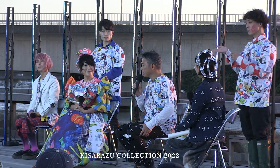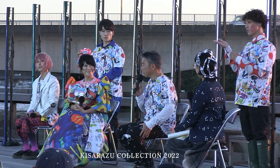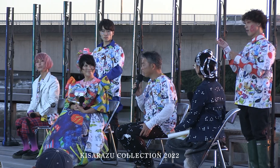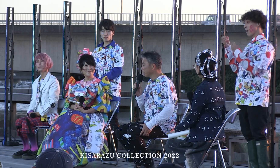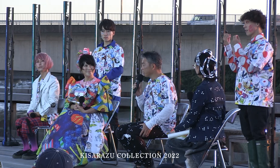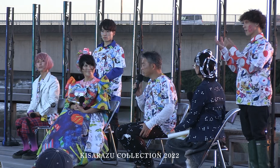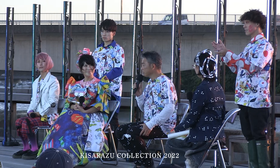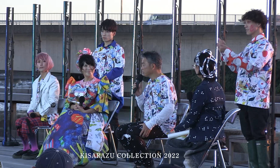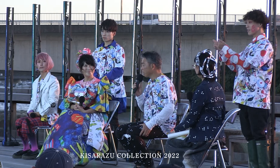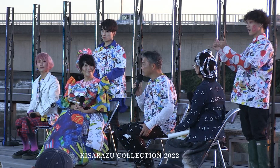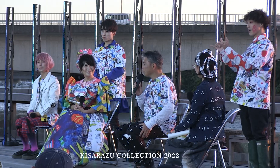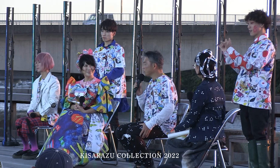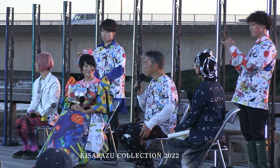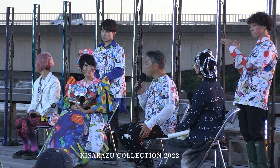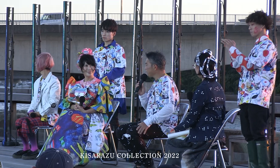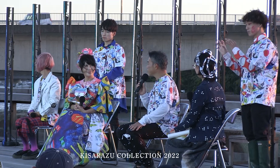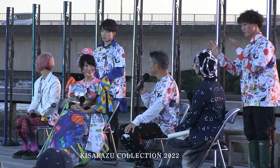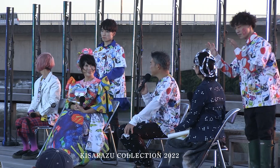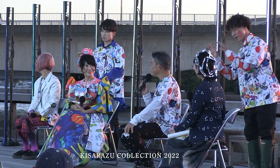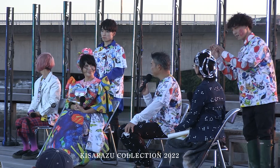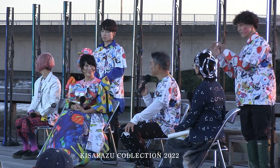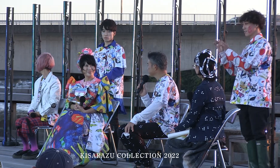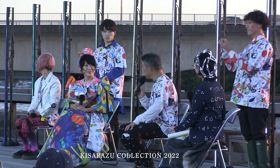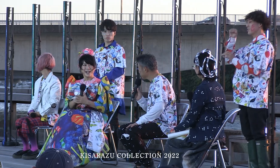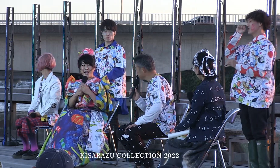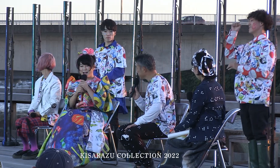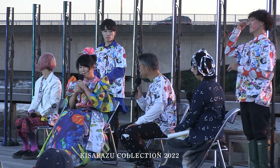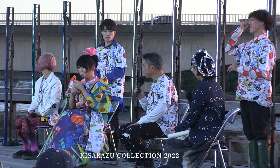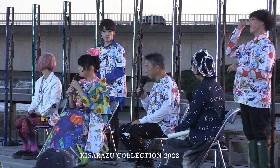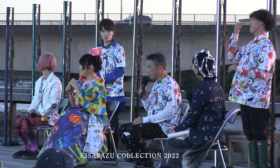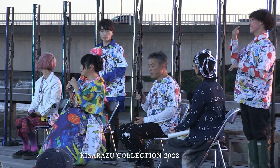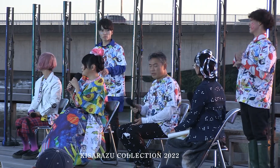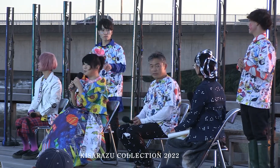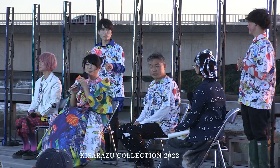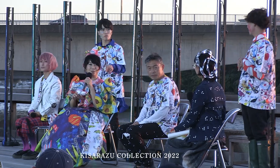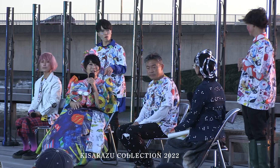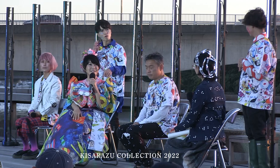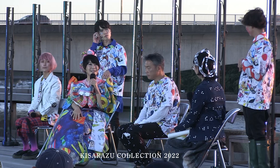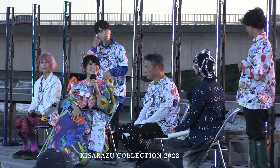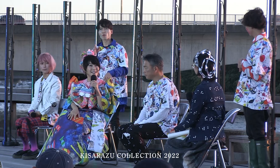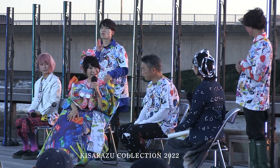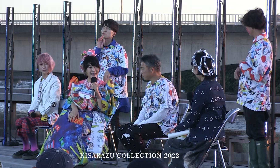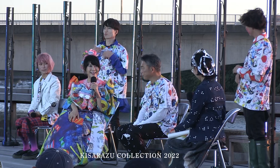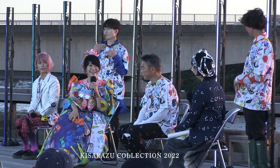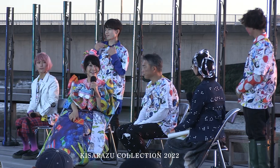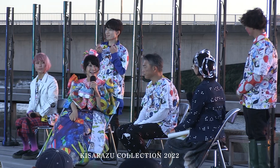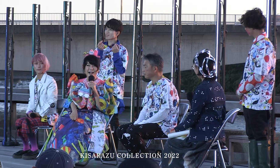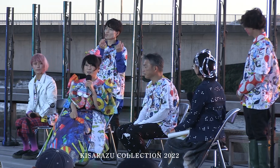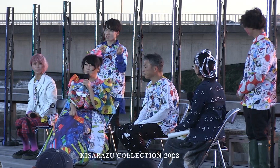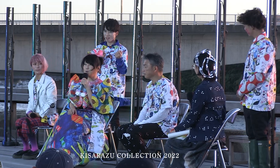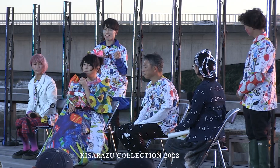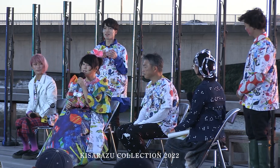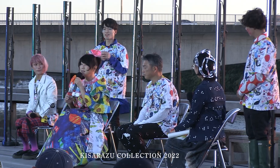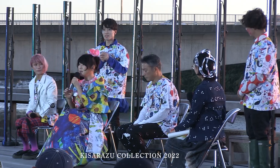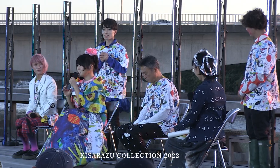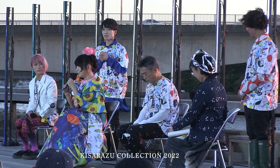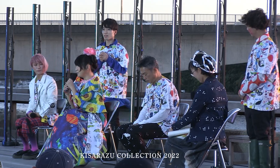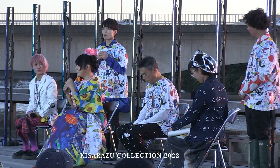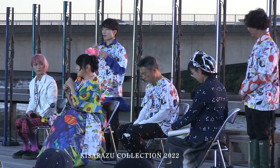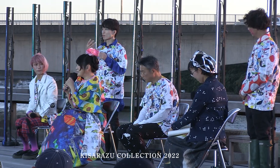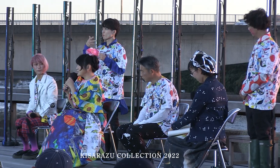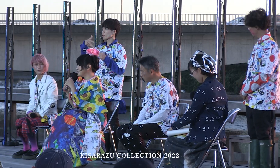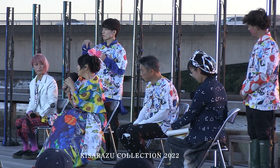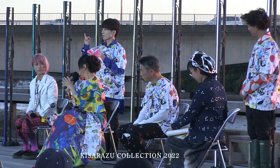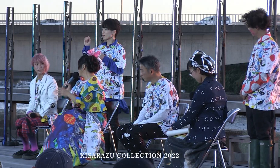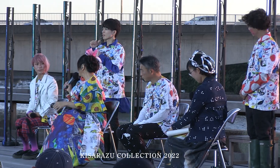新しい社会がつながっていくといいかなというふうには思っています。 あ、すごい、もう本当嬉しいですね。ミスインターナショナ